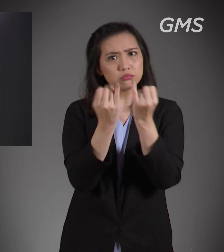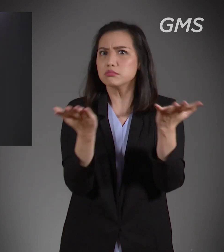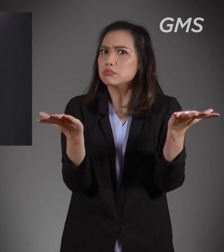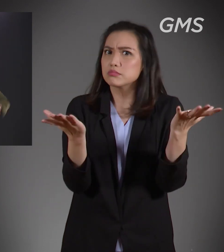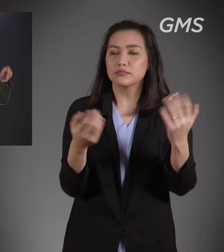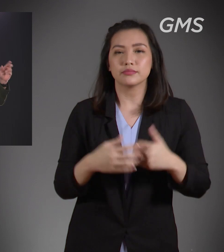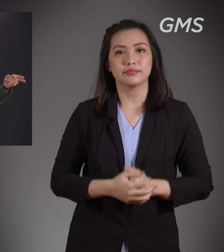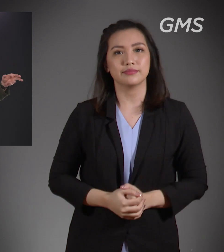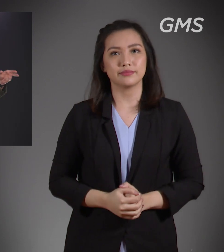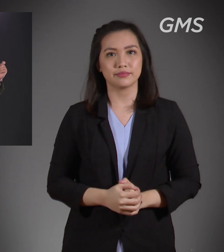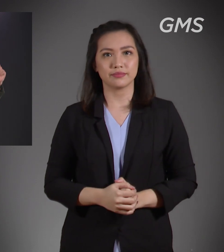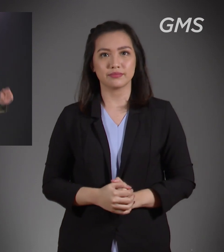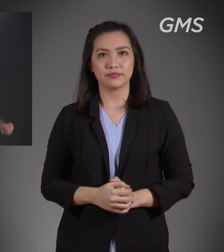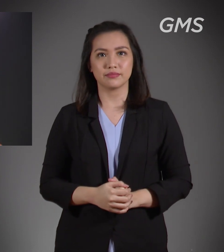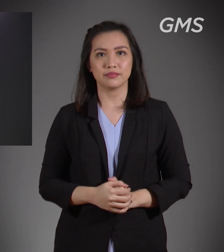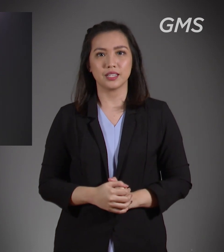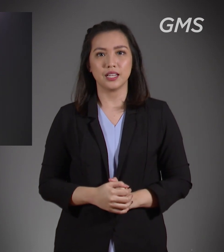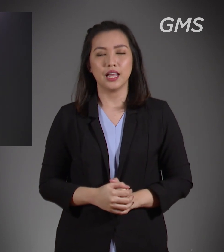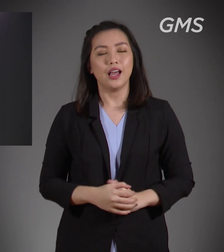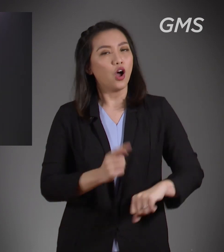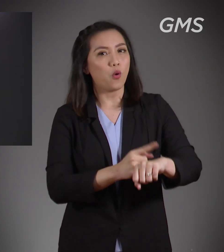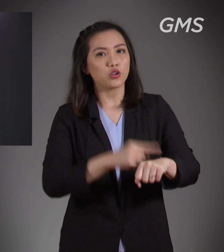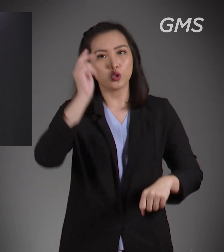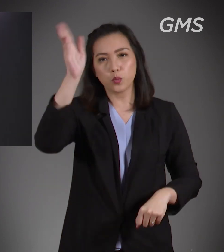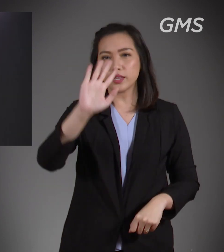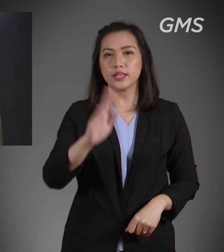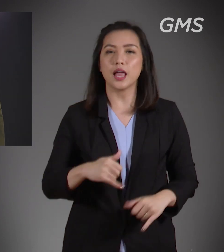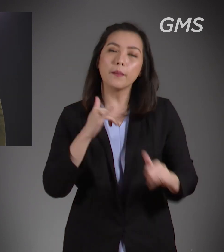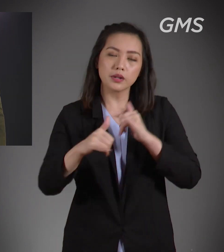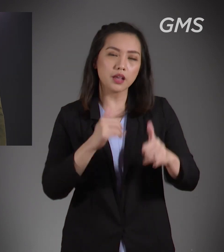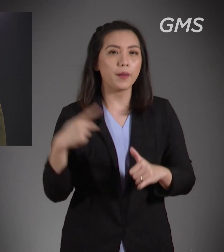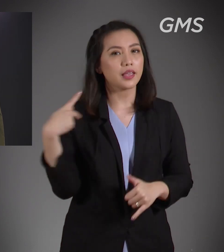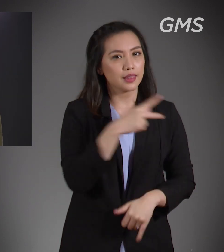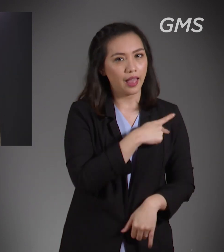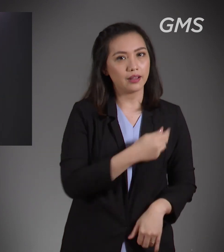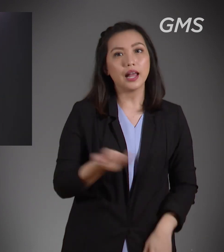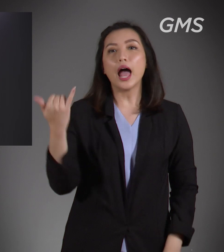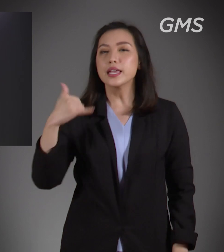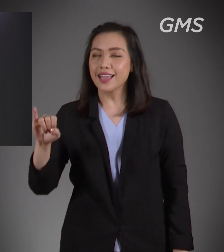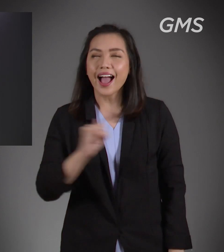menyertai kita, yang bagus pun jadi basi. Yang indah